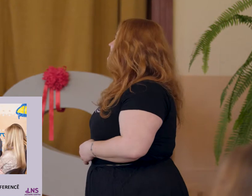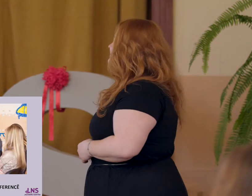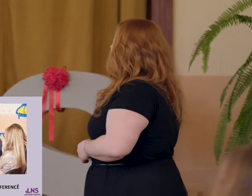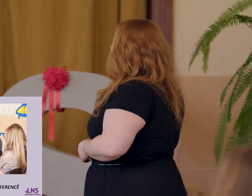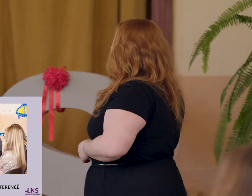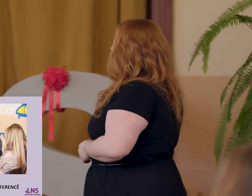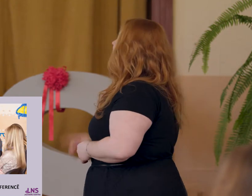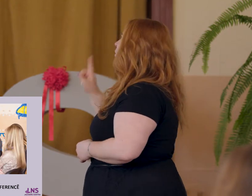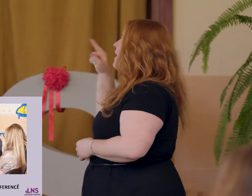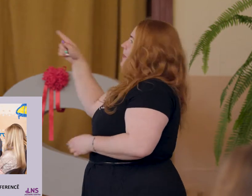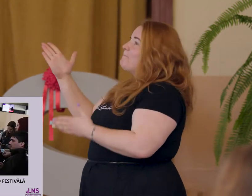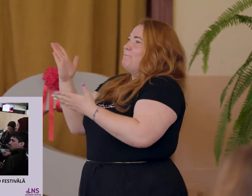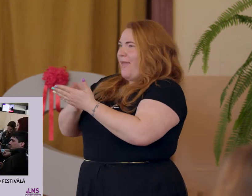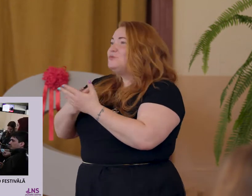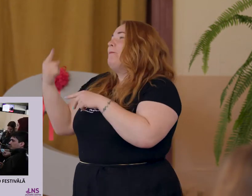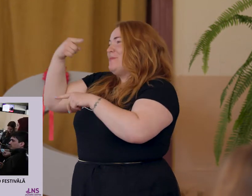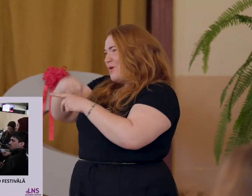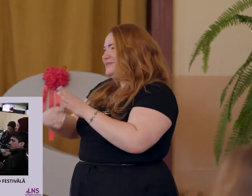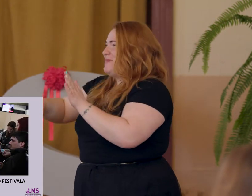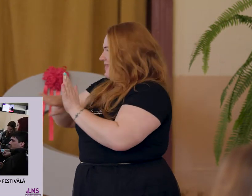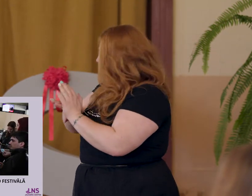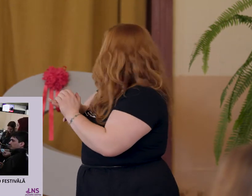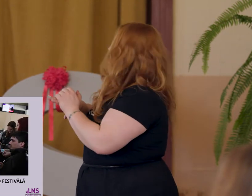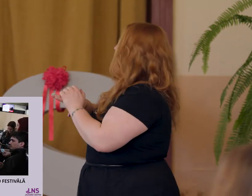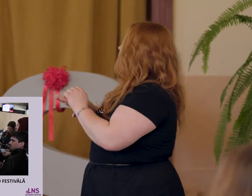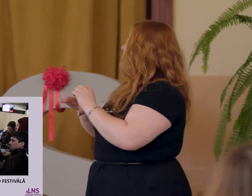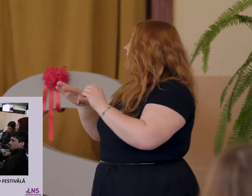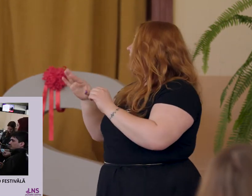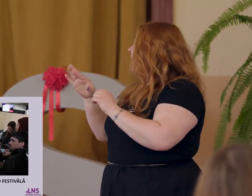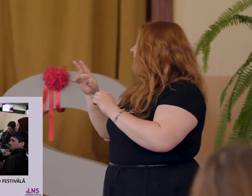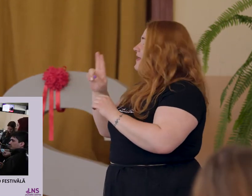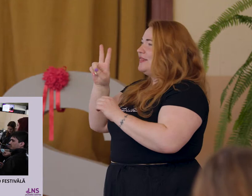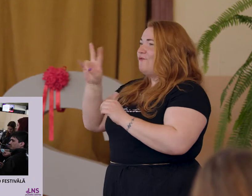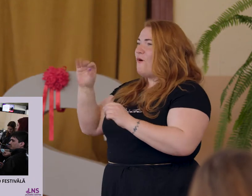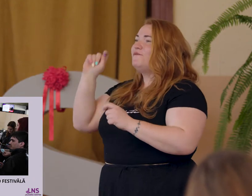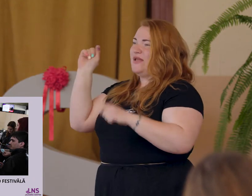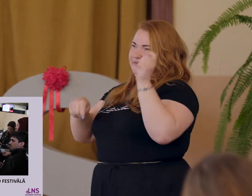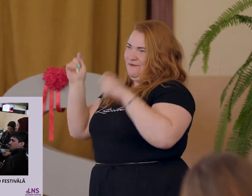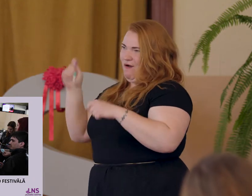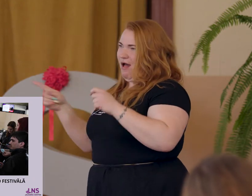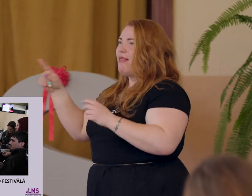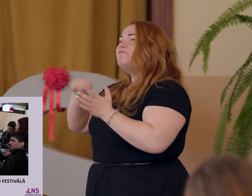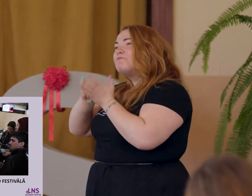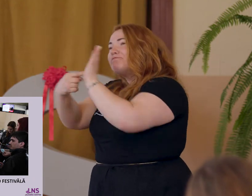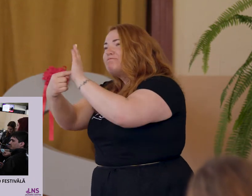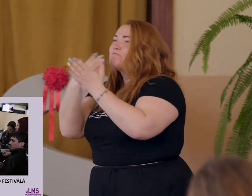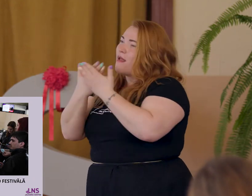arī jaunieši piedalījās. Un arī pirmo reizi mēs piedalījāmies nevalstiskā